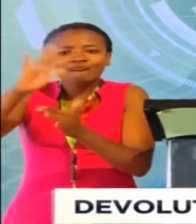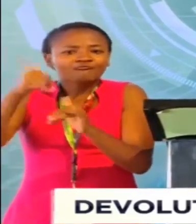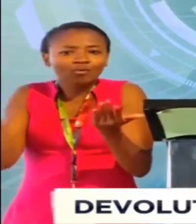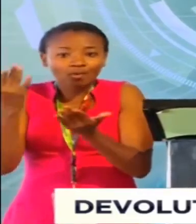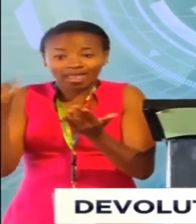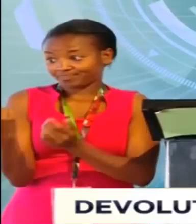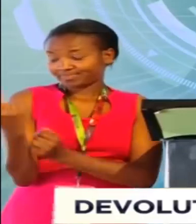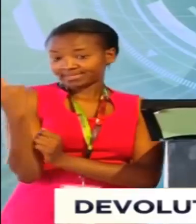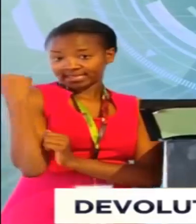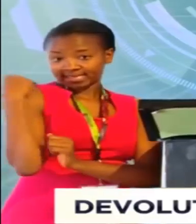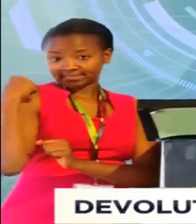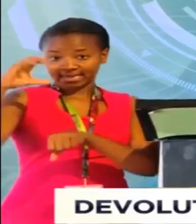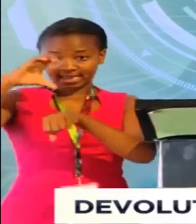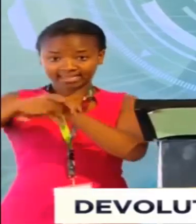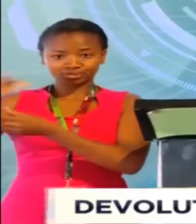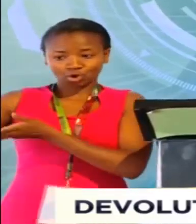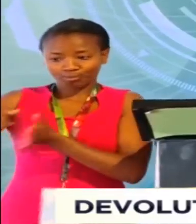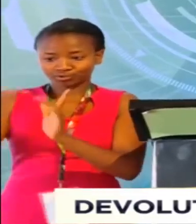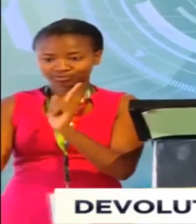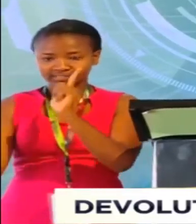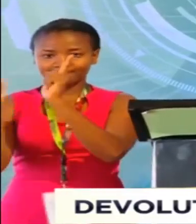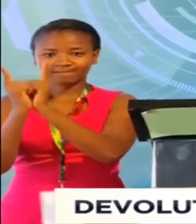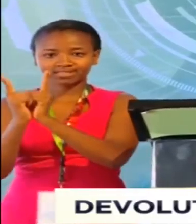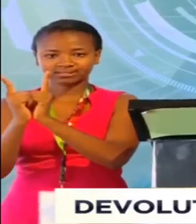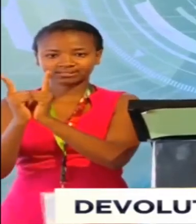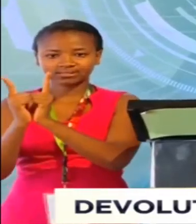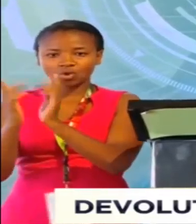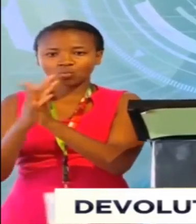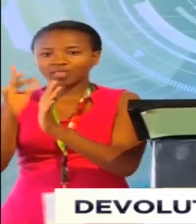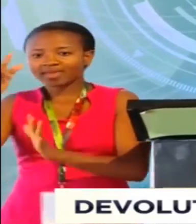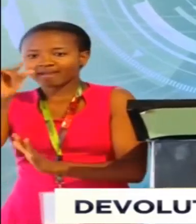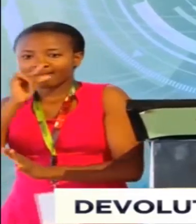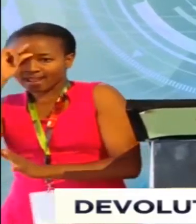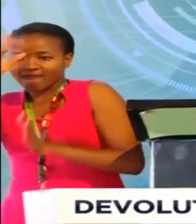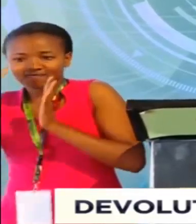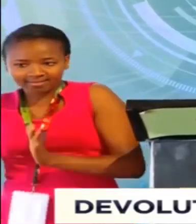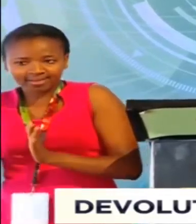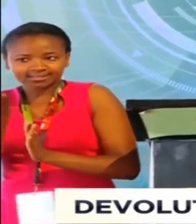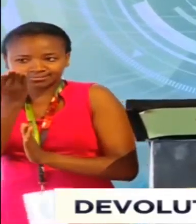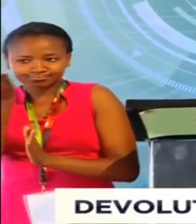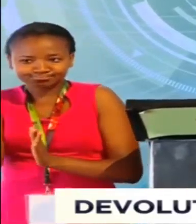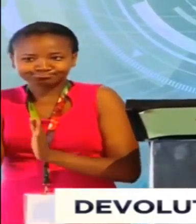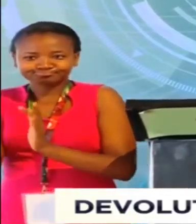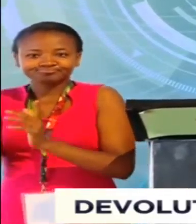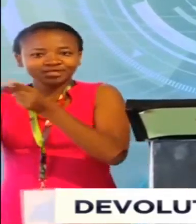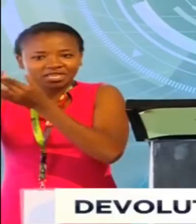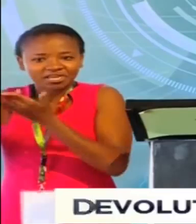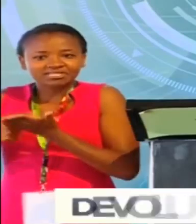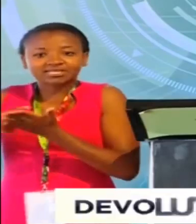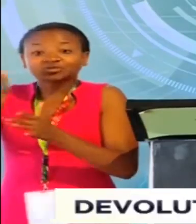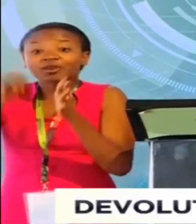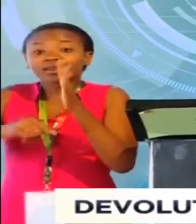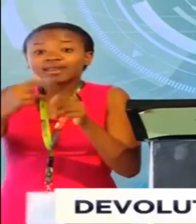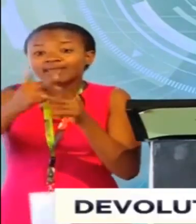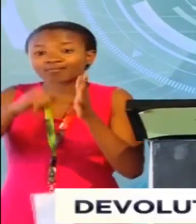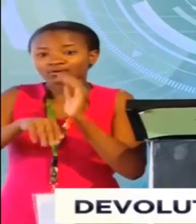tulipata nafasi ya kukutana na magovernors kwa ile kikao yetu tunaita